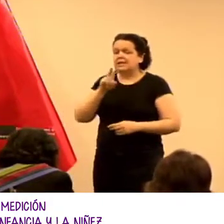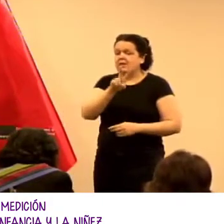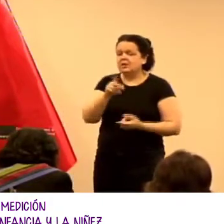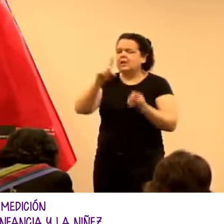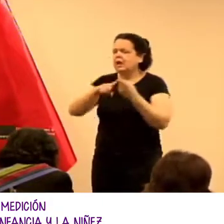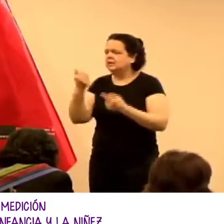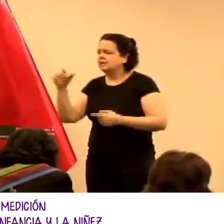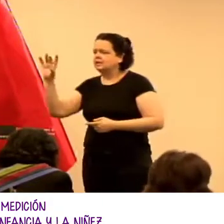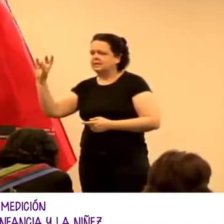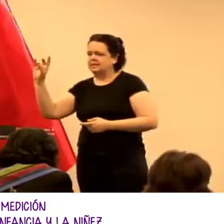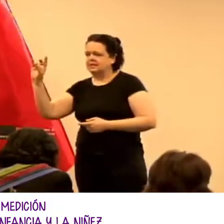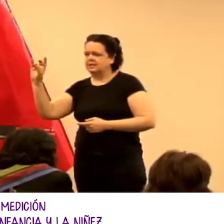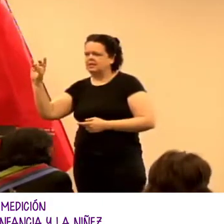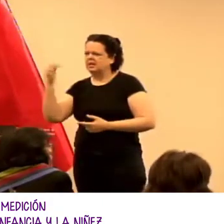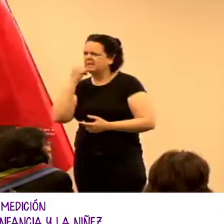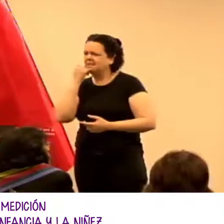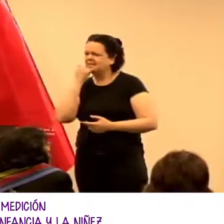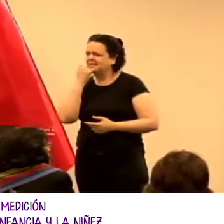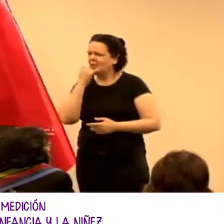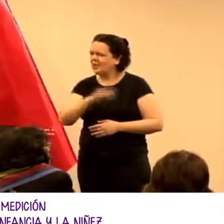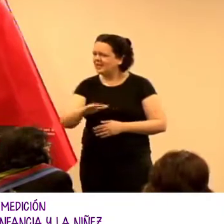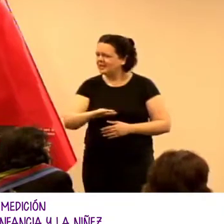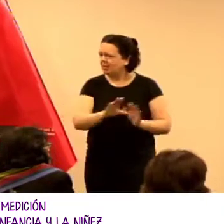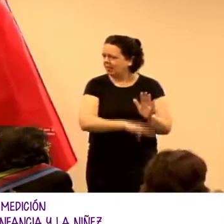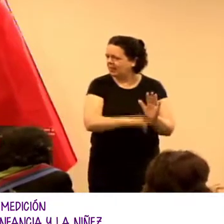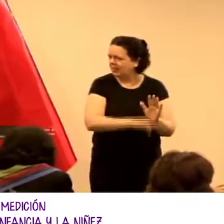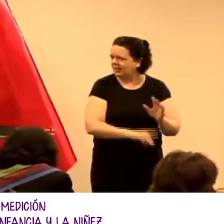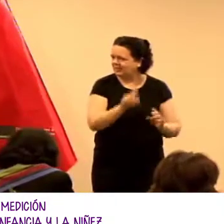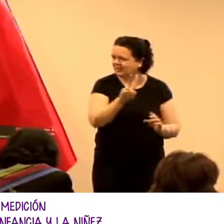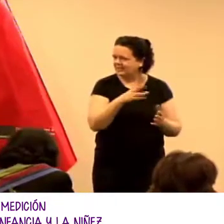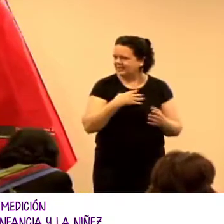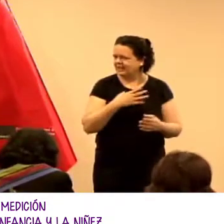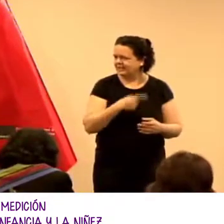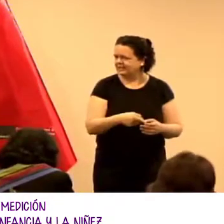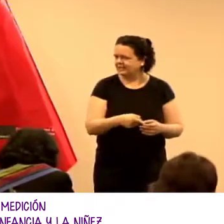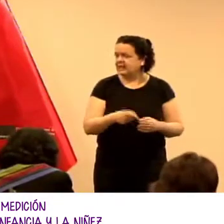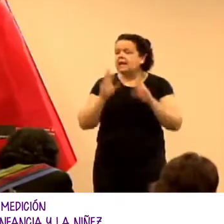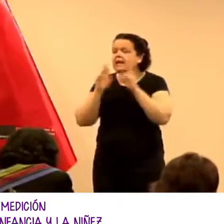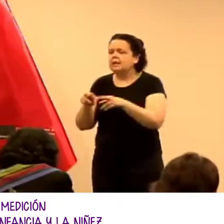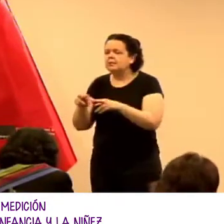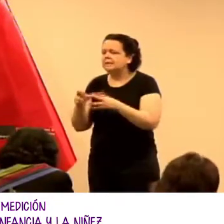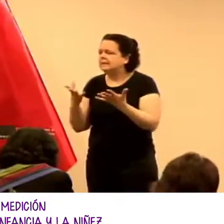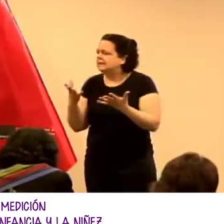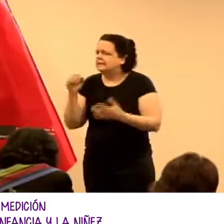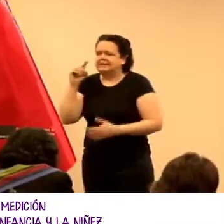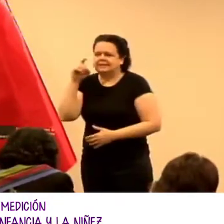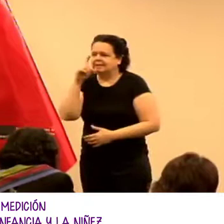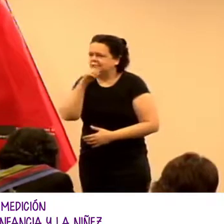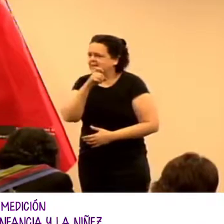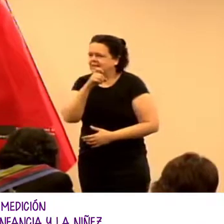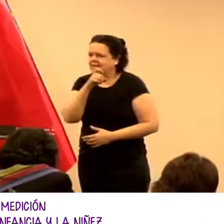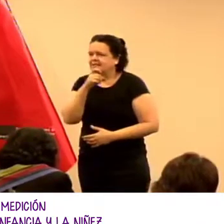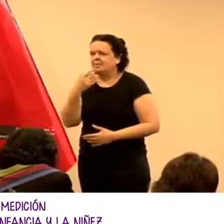17 años. ¿Qué pasa con los niños menores de 2 años? Y la respuesta es que es muy difícil,